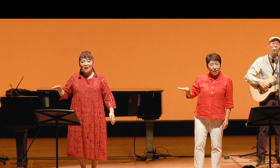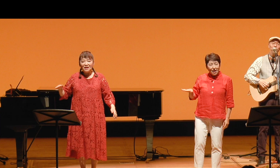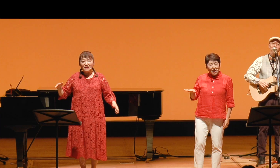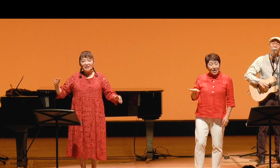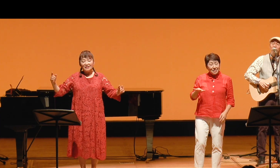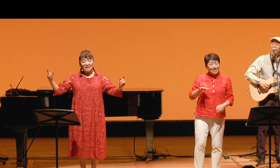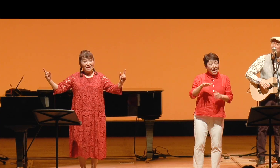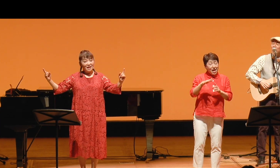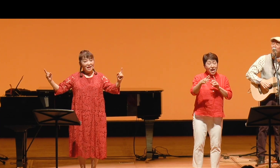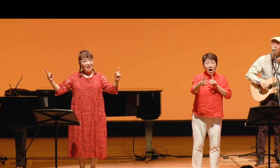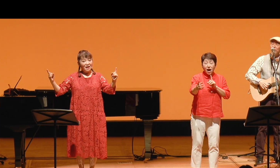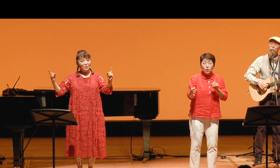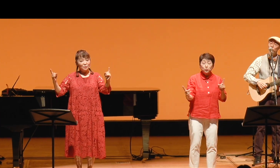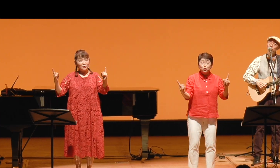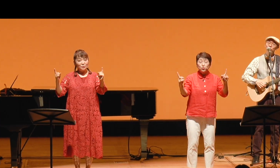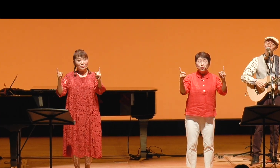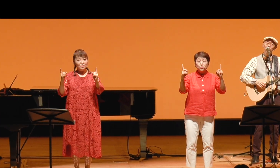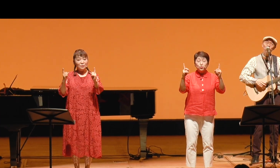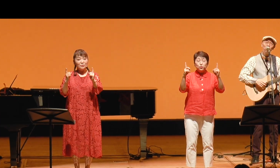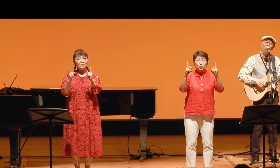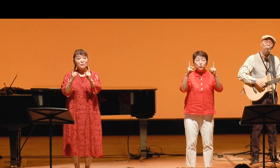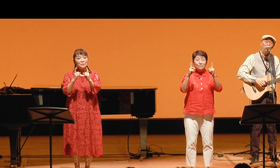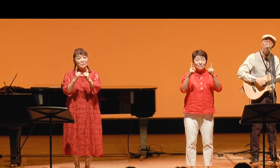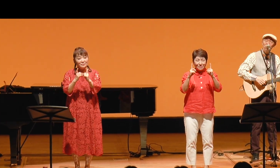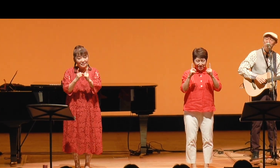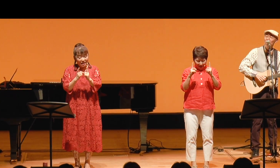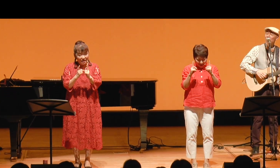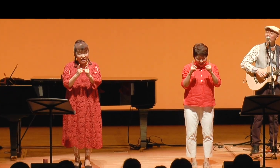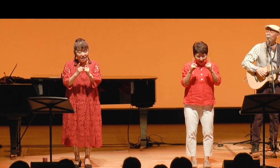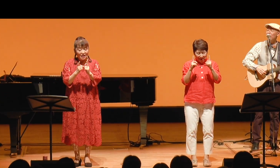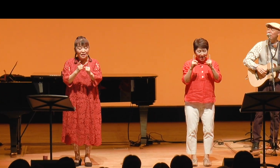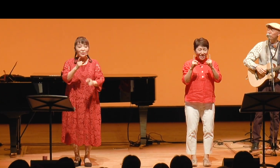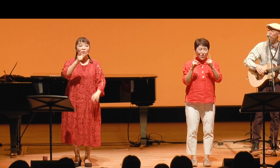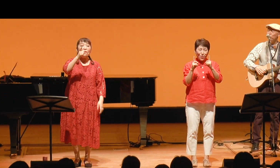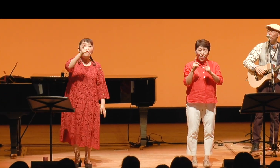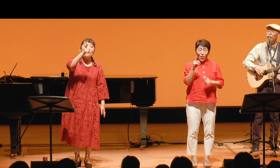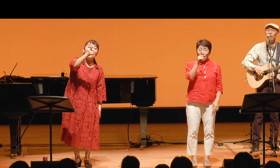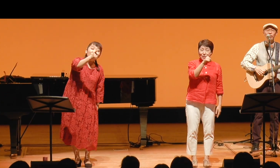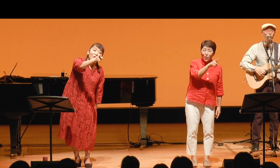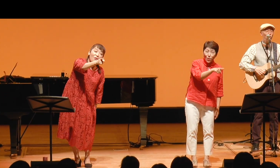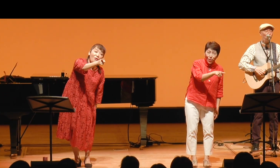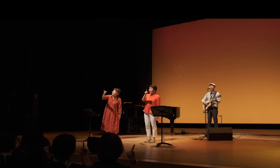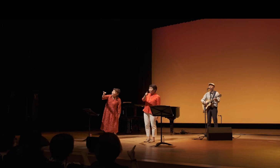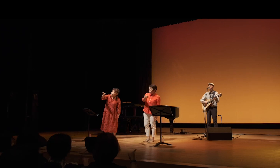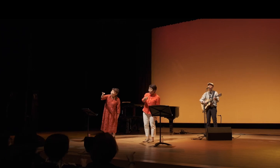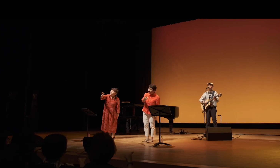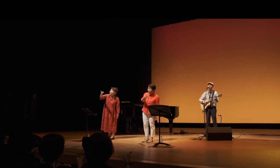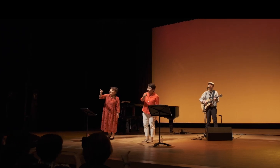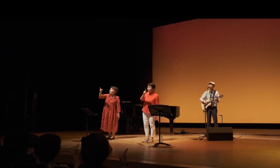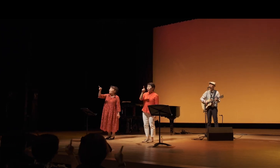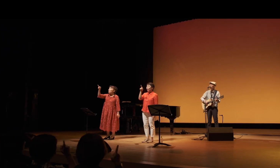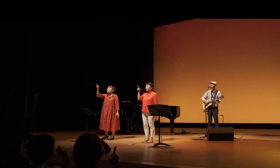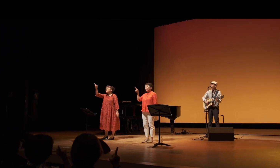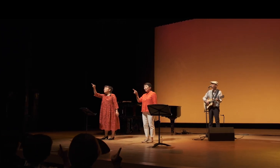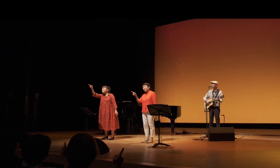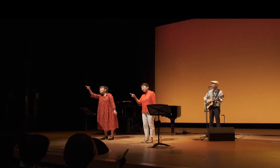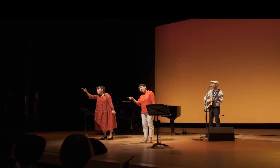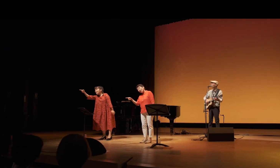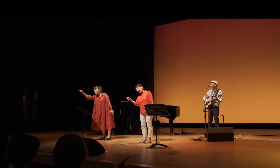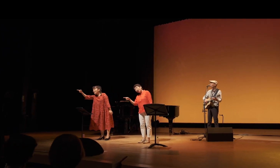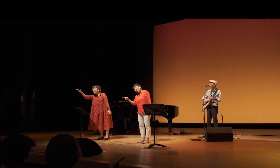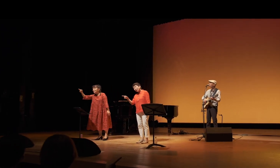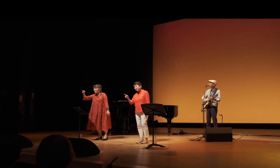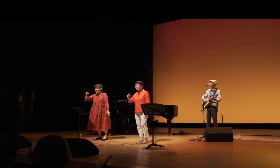人は出会うんだよ。どこの